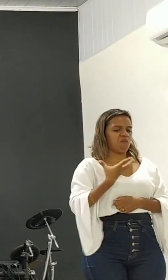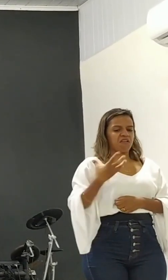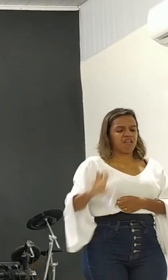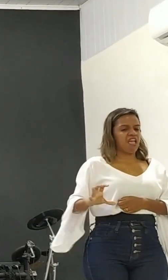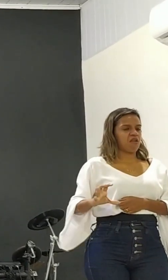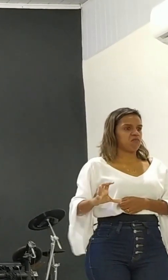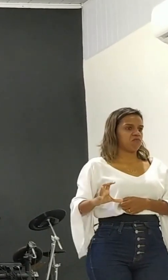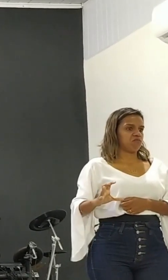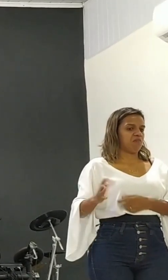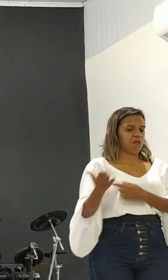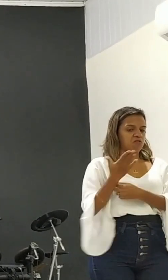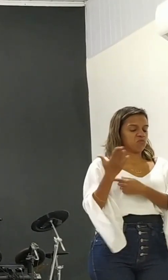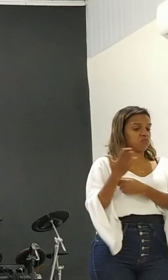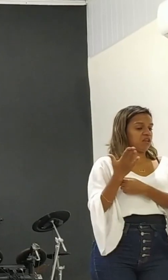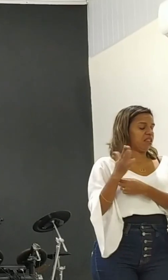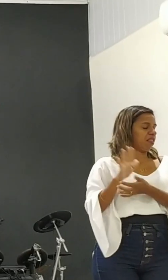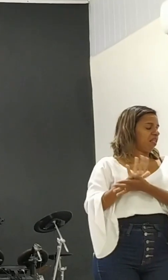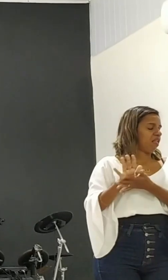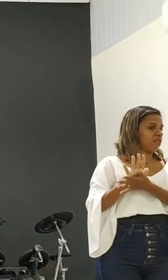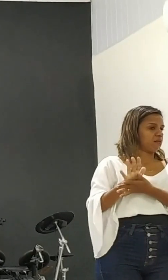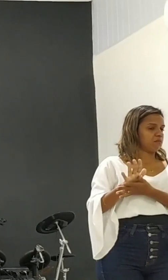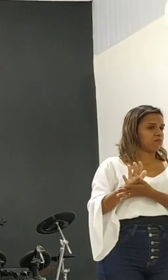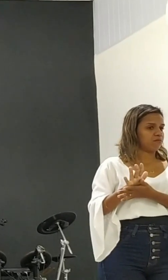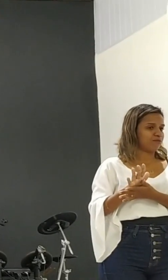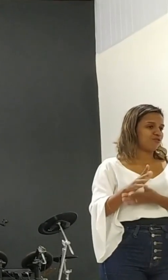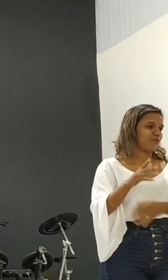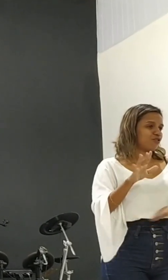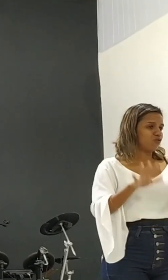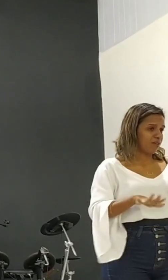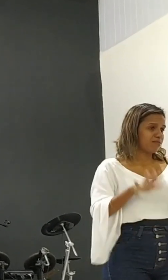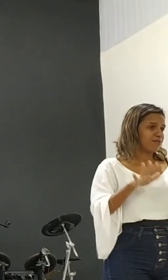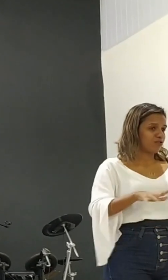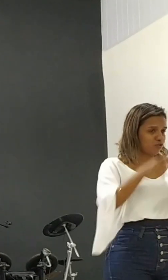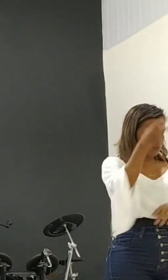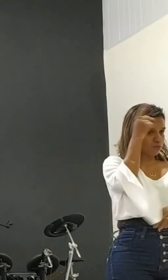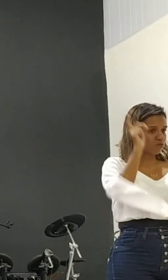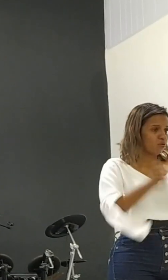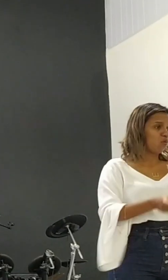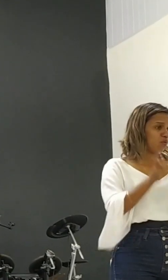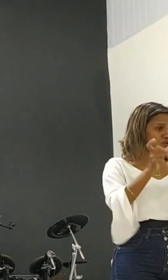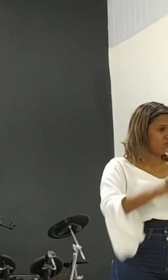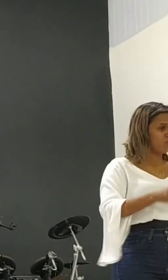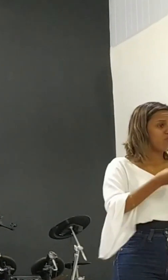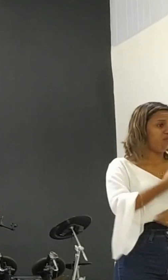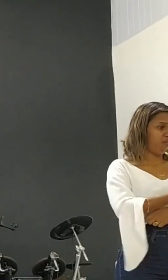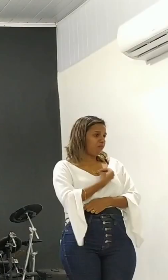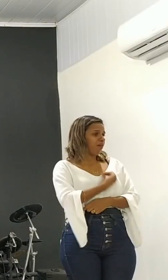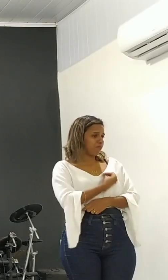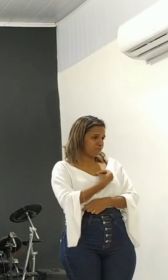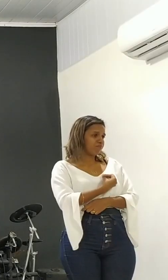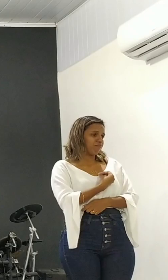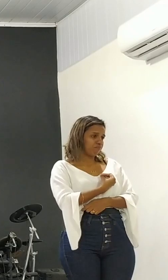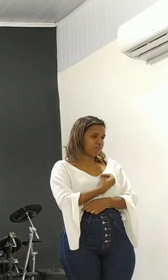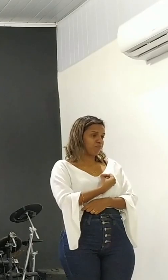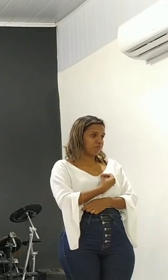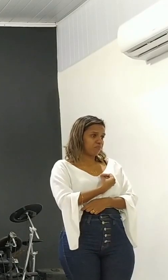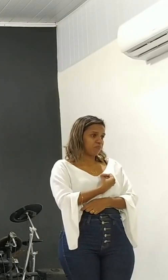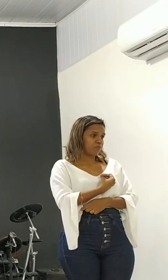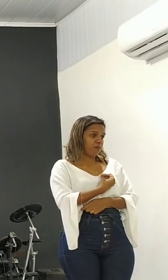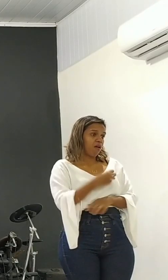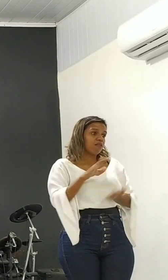que ninguém me atrapalhe. Né? Quantas pessoas estão vivendo isso? A maioria dessas